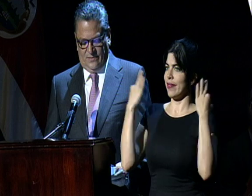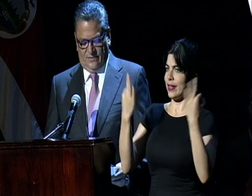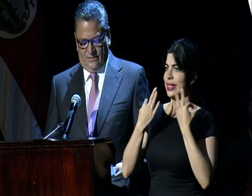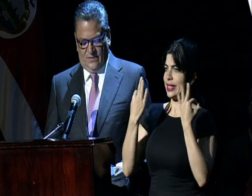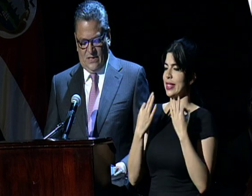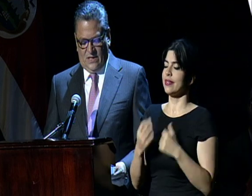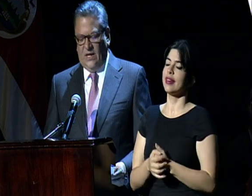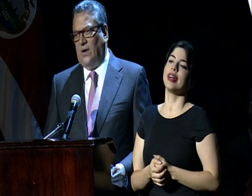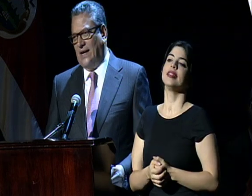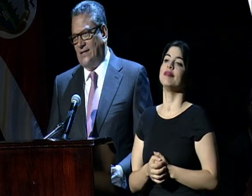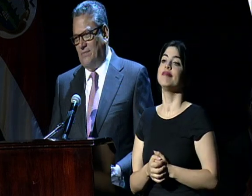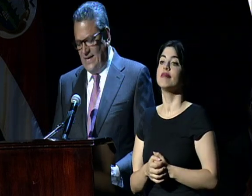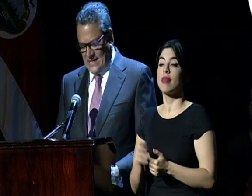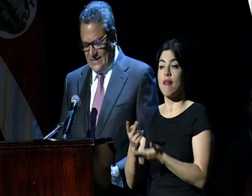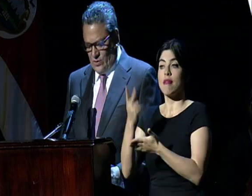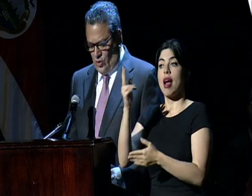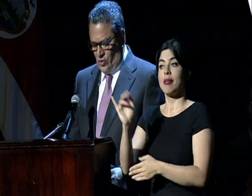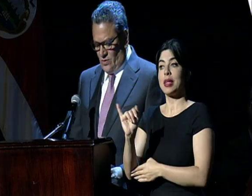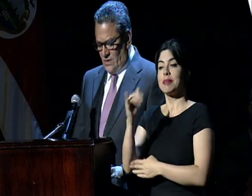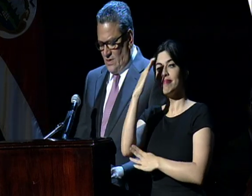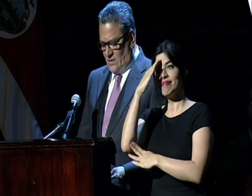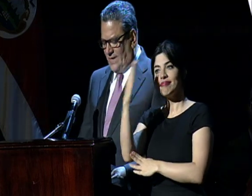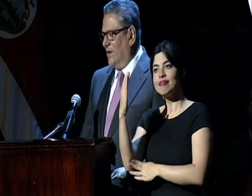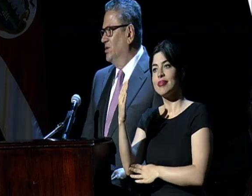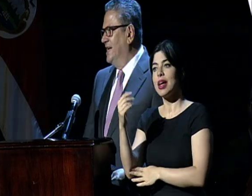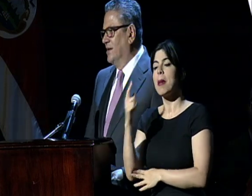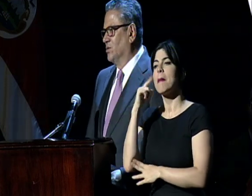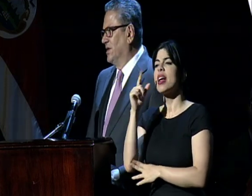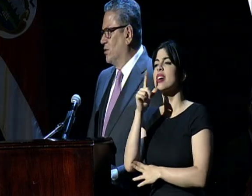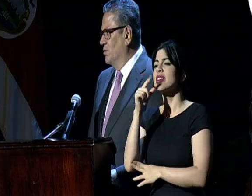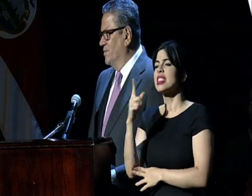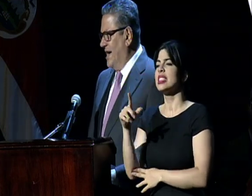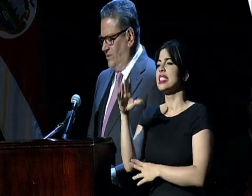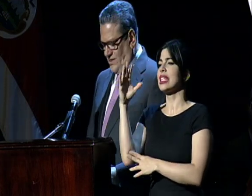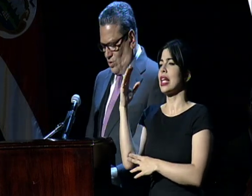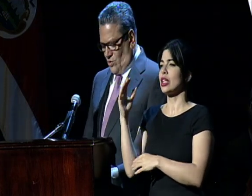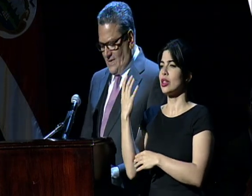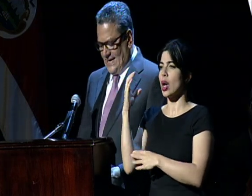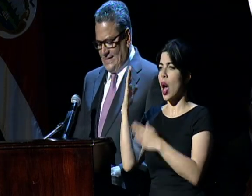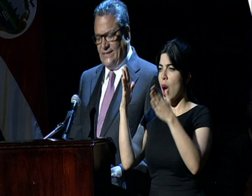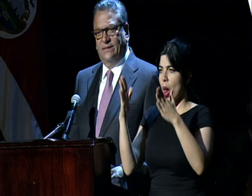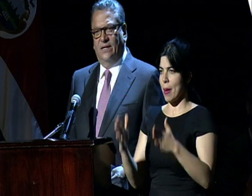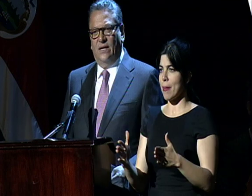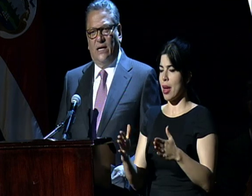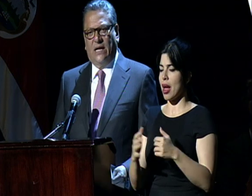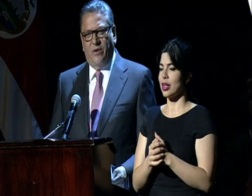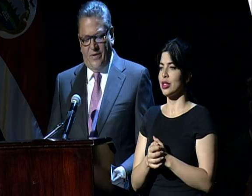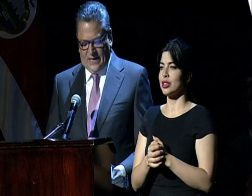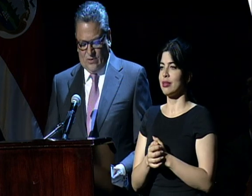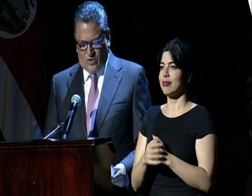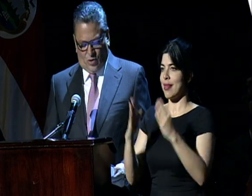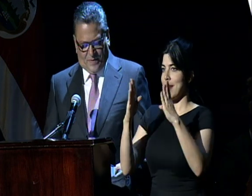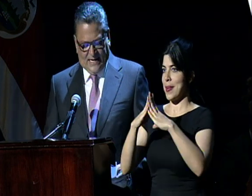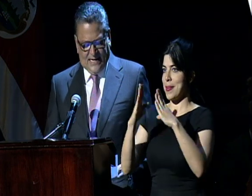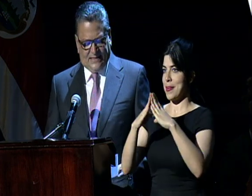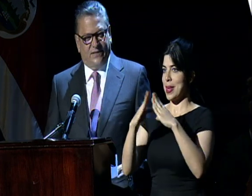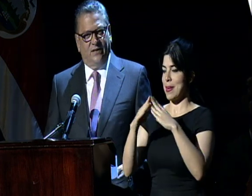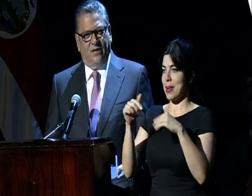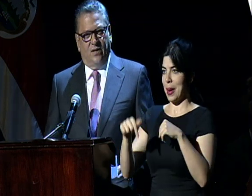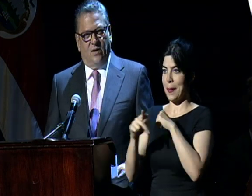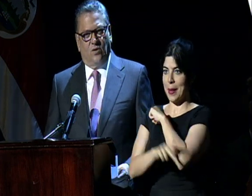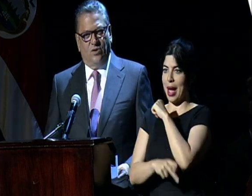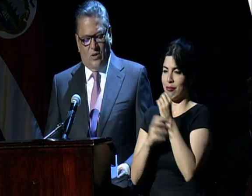festival. Y valga también el saludo para los cientos de colombianos y colombianas que viven en nuestro